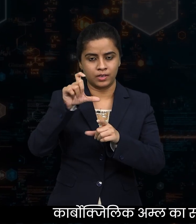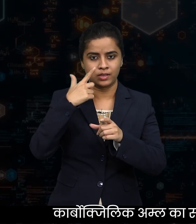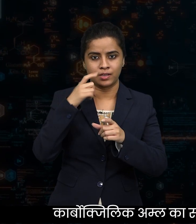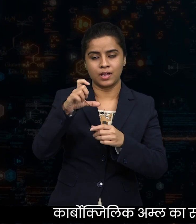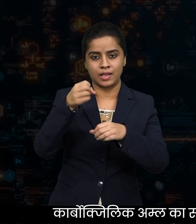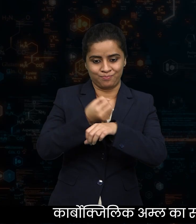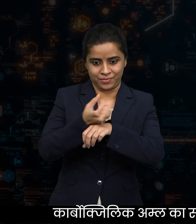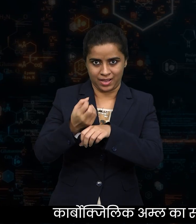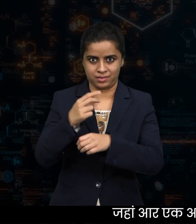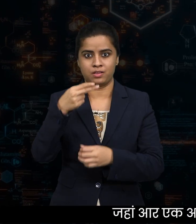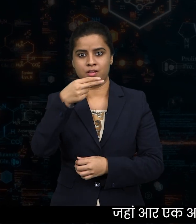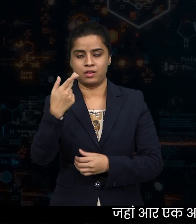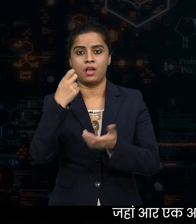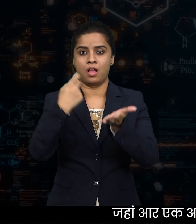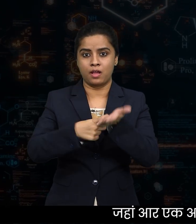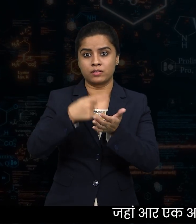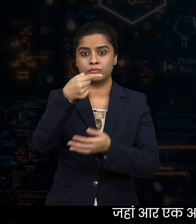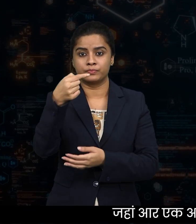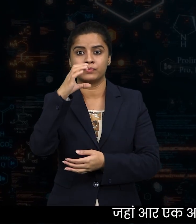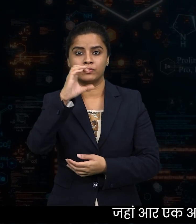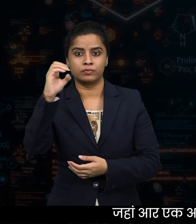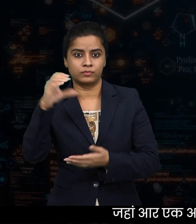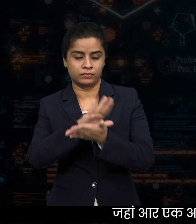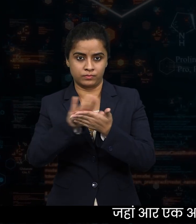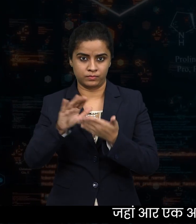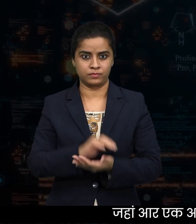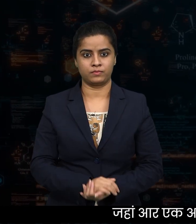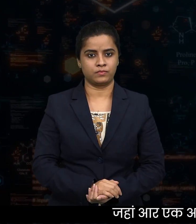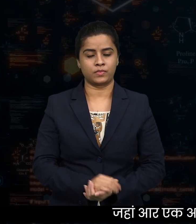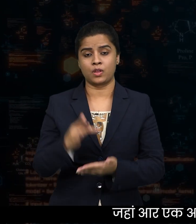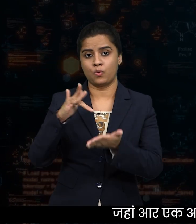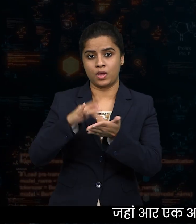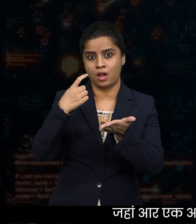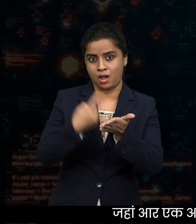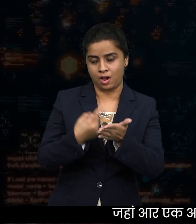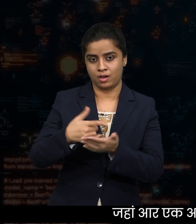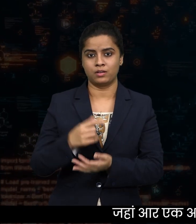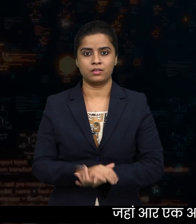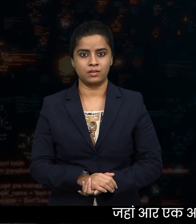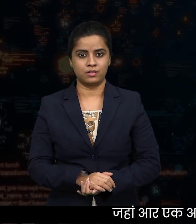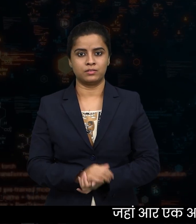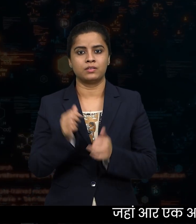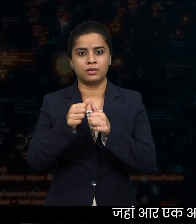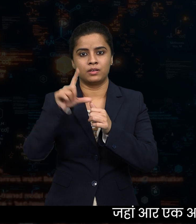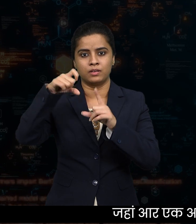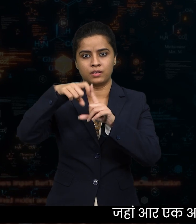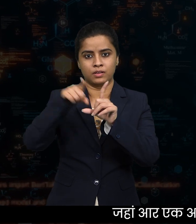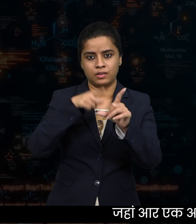COOH है, जहां R एक अल्किल समूह या H परमाणु है।